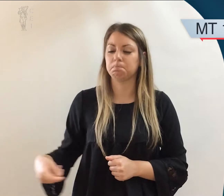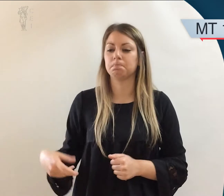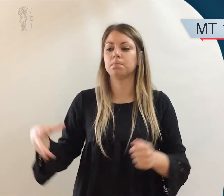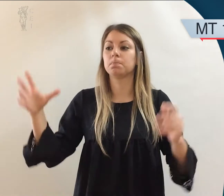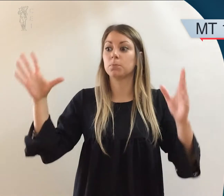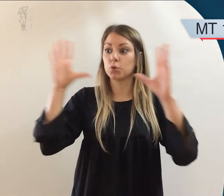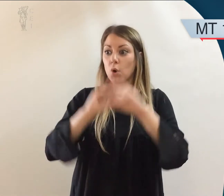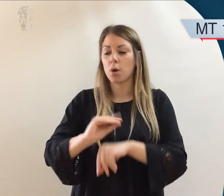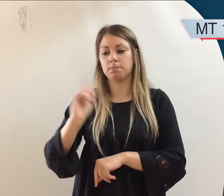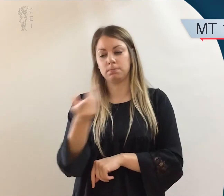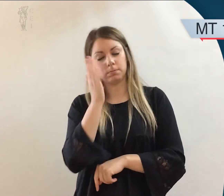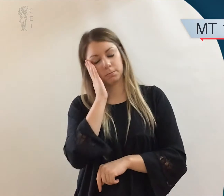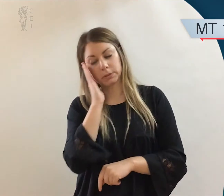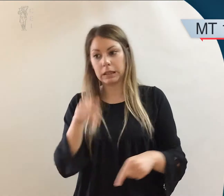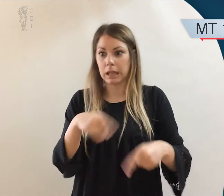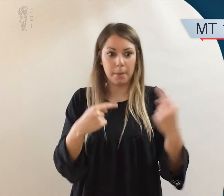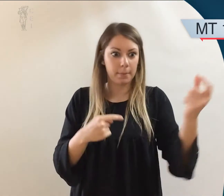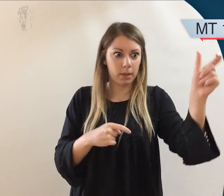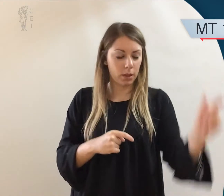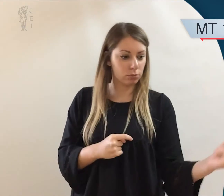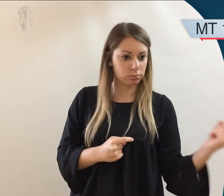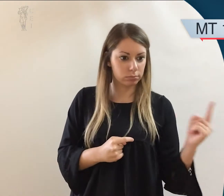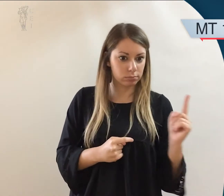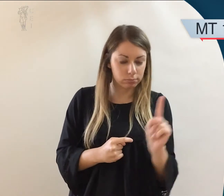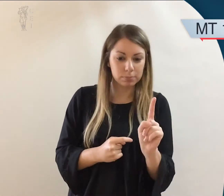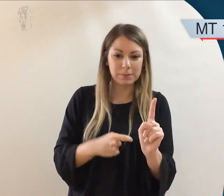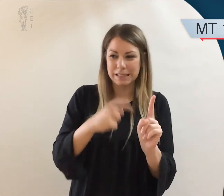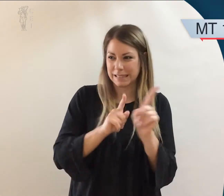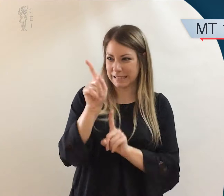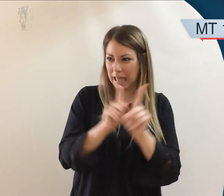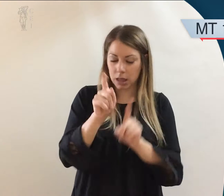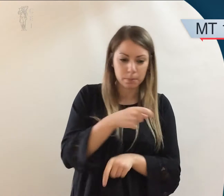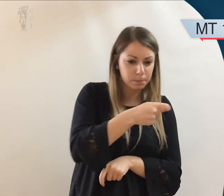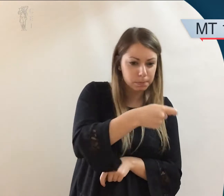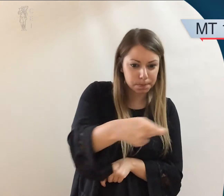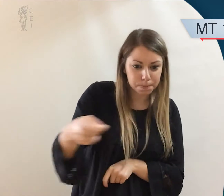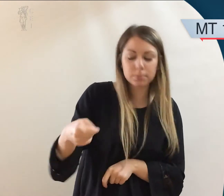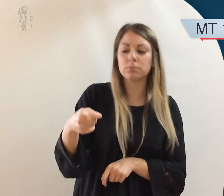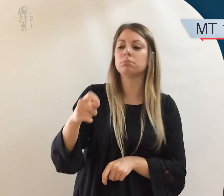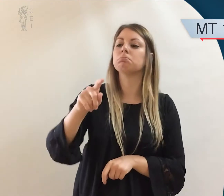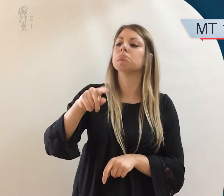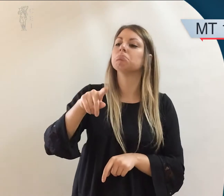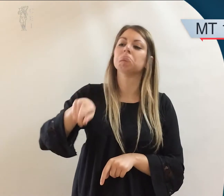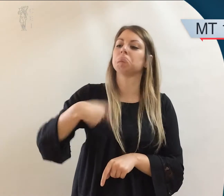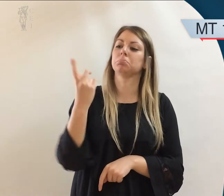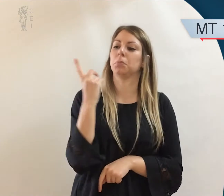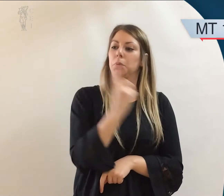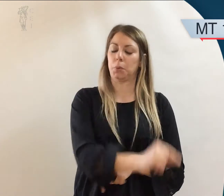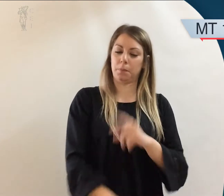venne il suo nemico seminò della zizzania e mezza al grano e se ne andò quando poi lo